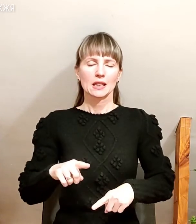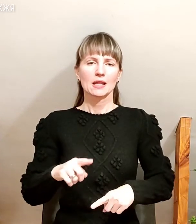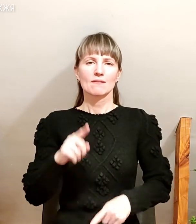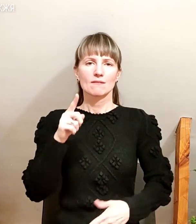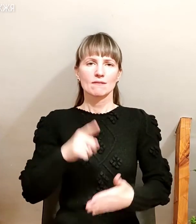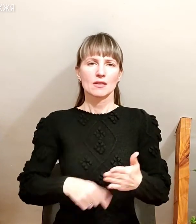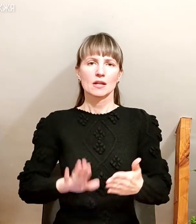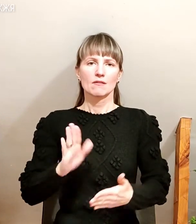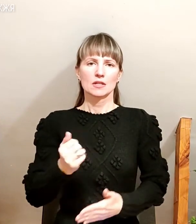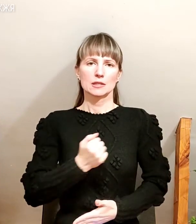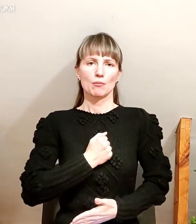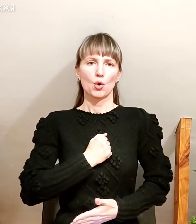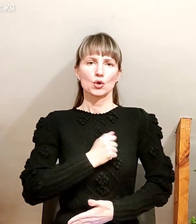в Збройні сили України.